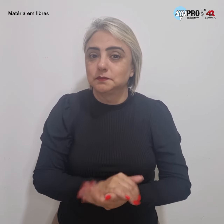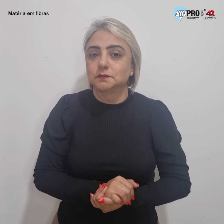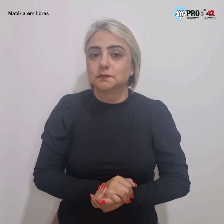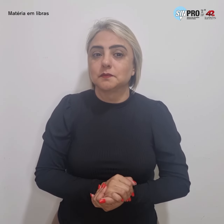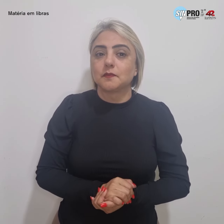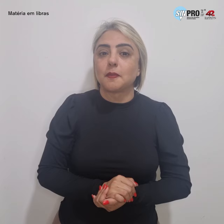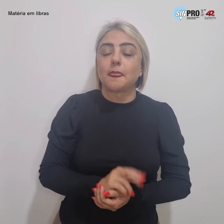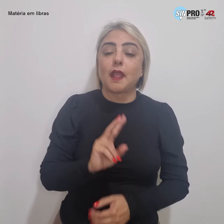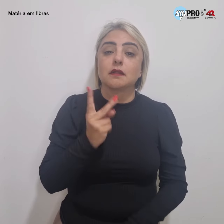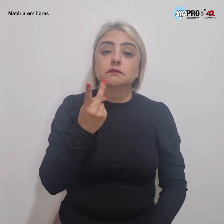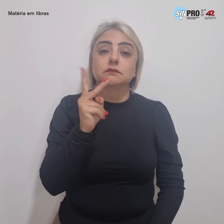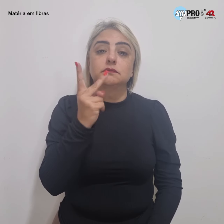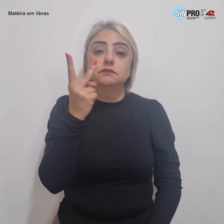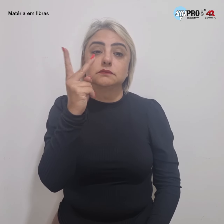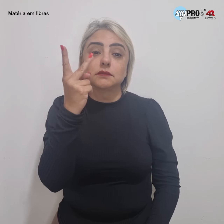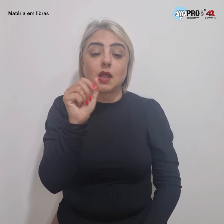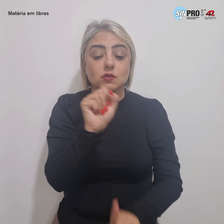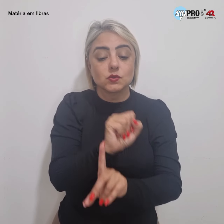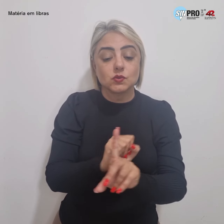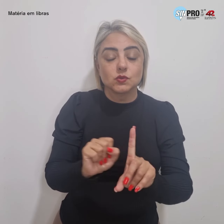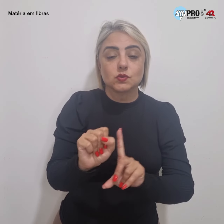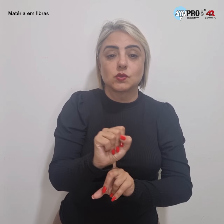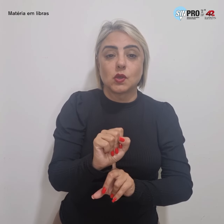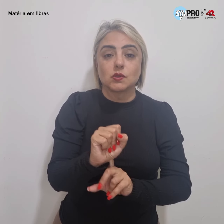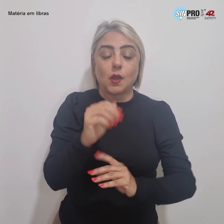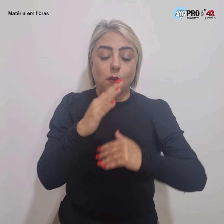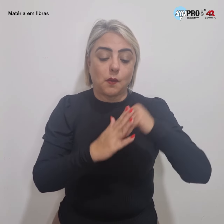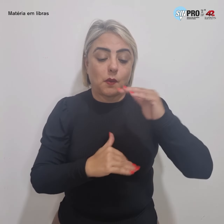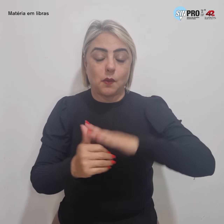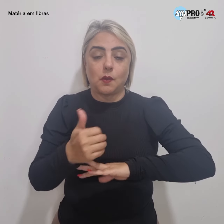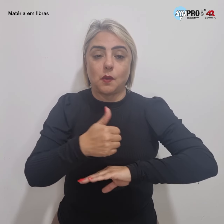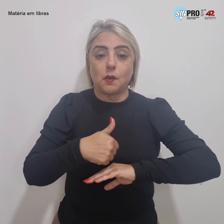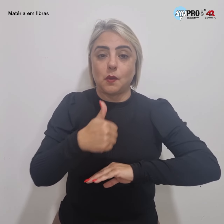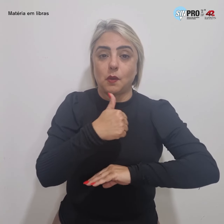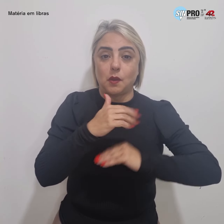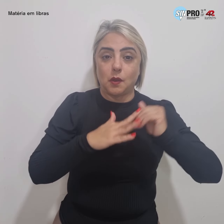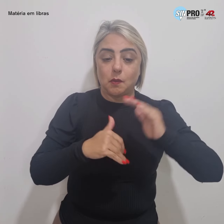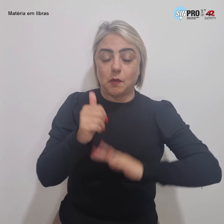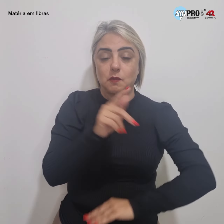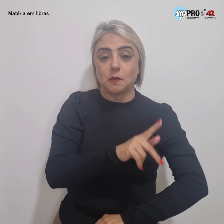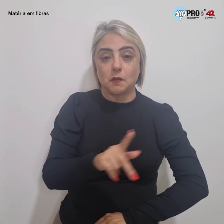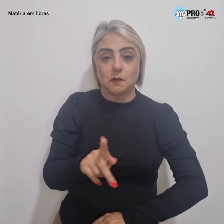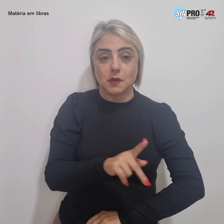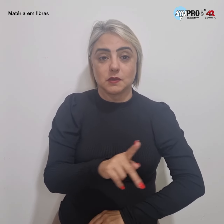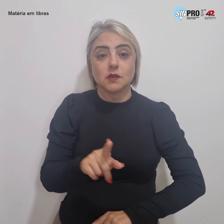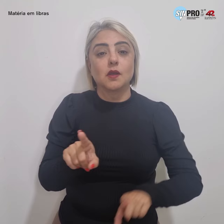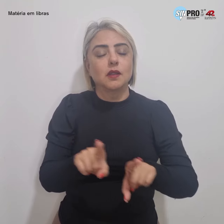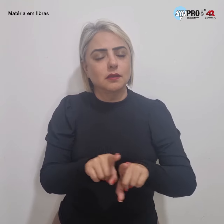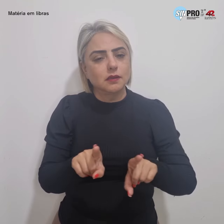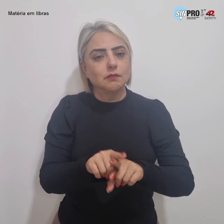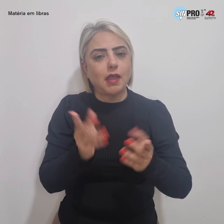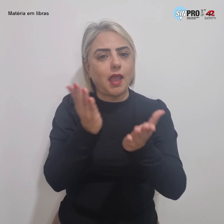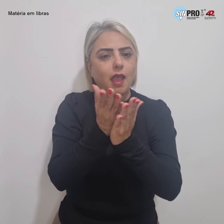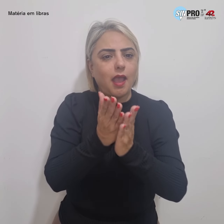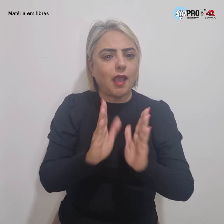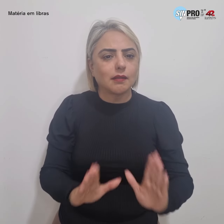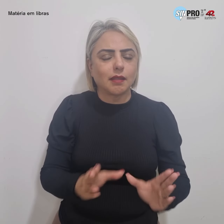na valorização social e profissional da profissão docente, além de acabar com a